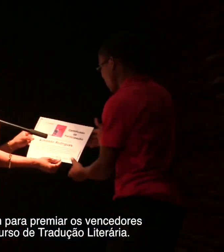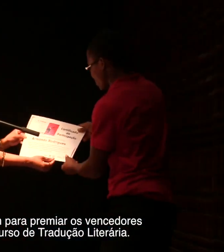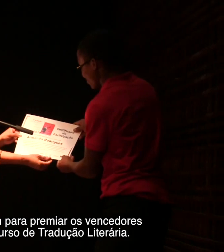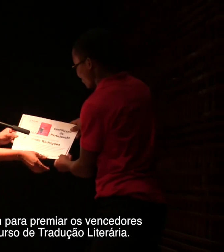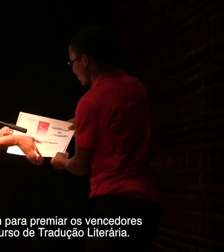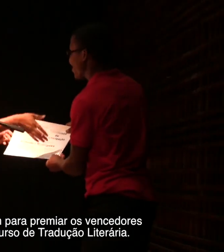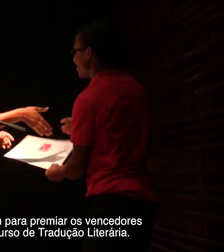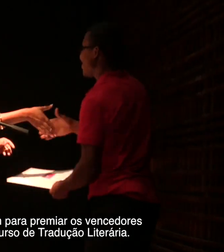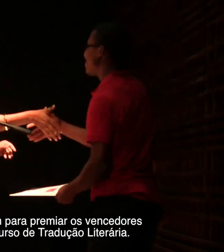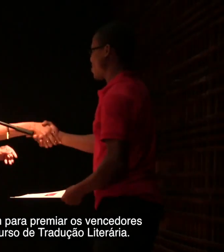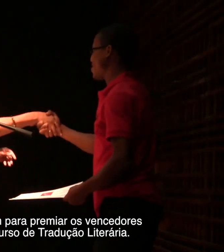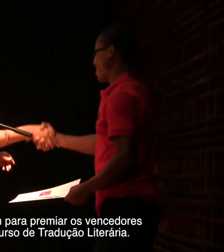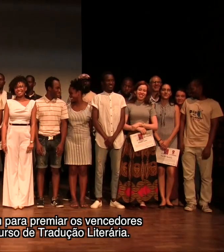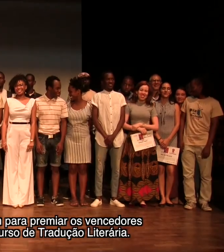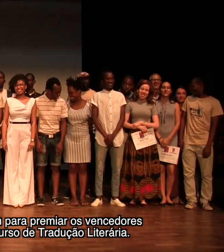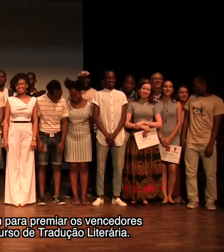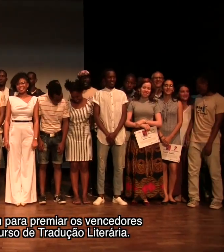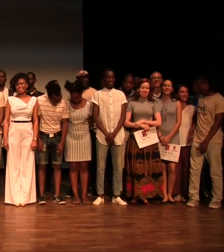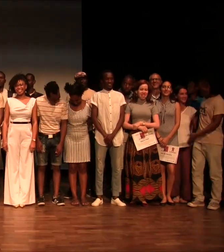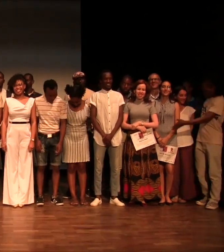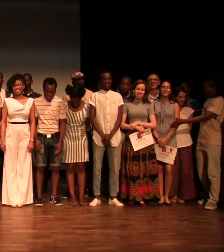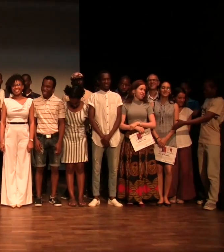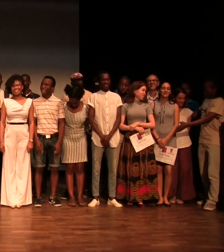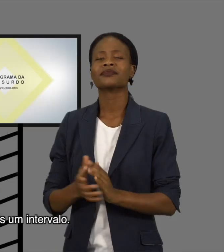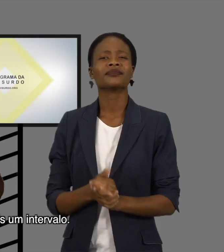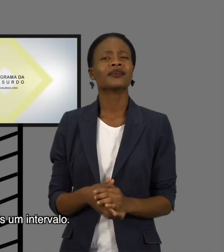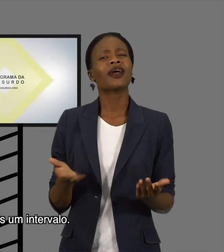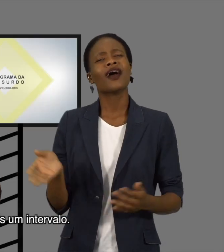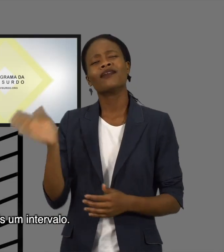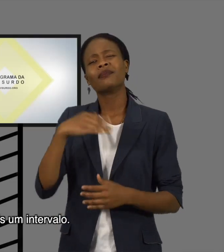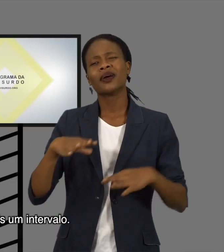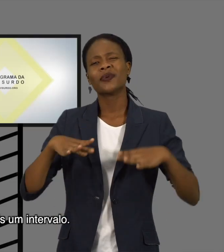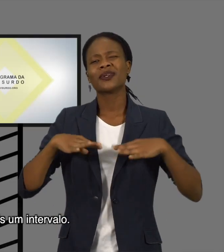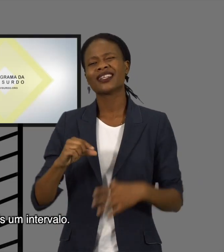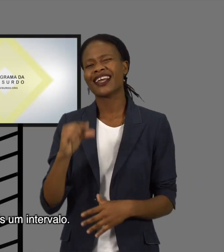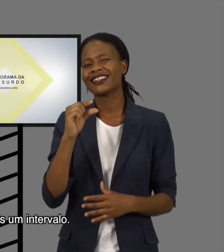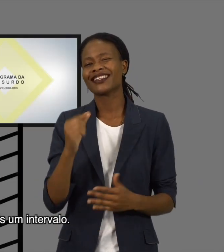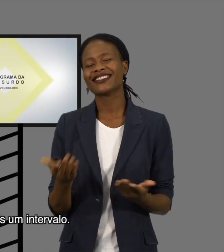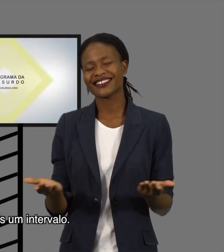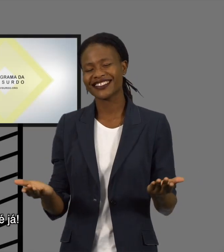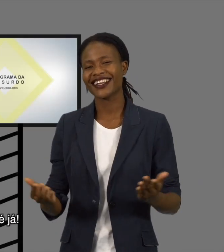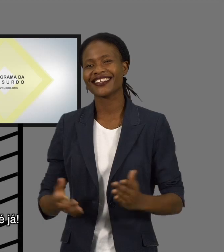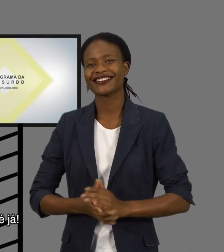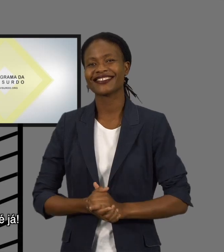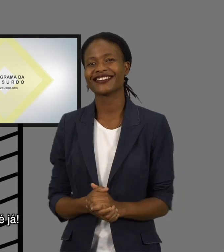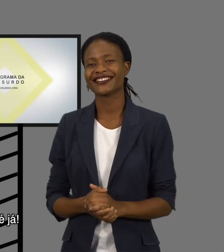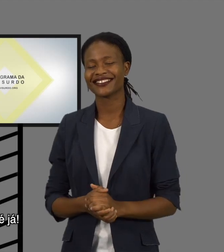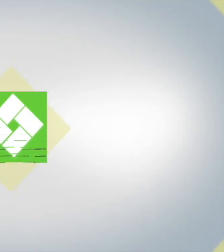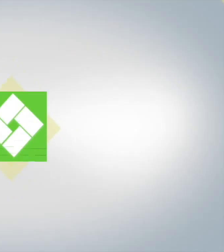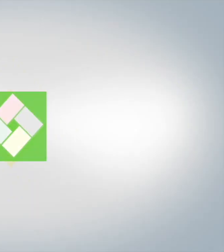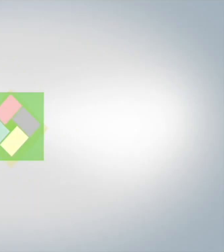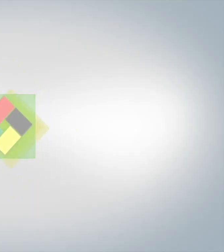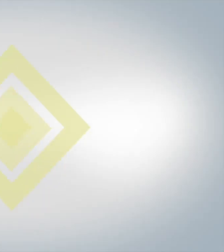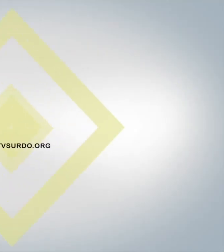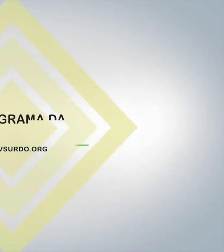edição do concurso de tradução literária. Vamos a mais um breve intervalo. Até já!